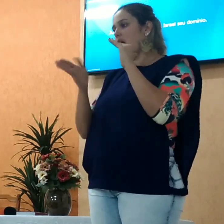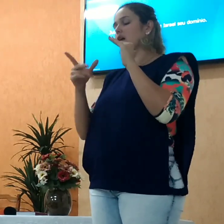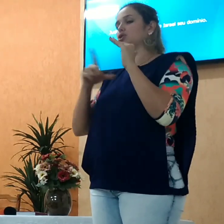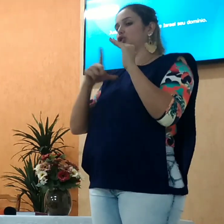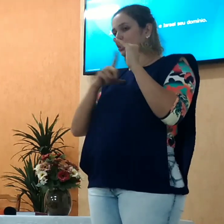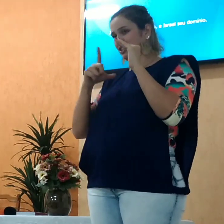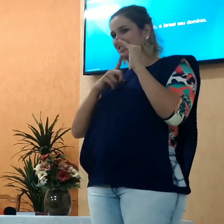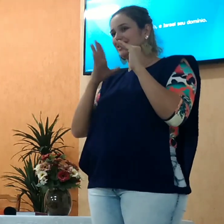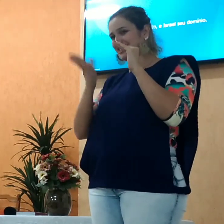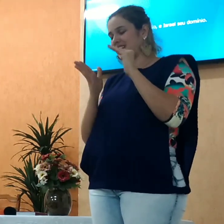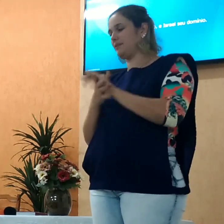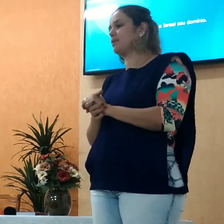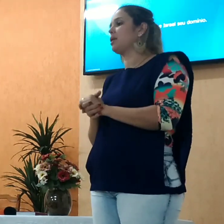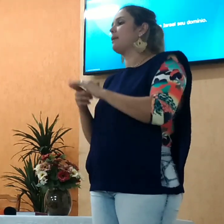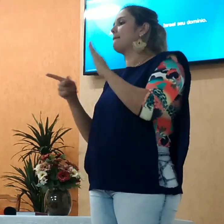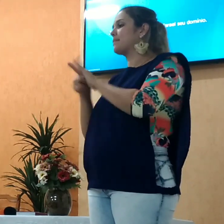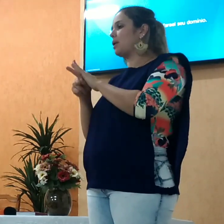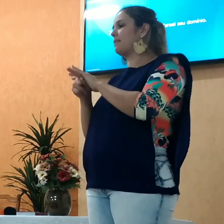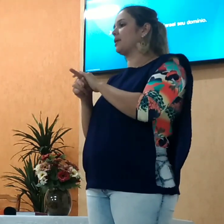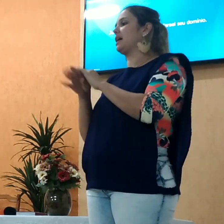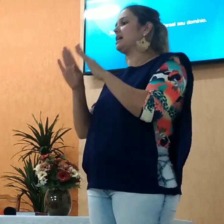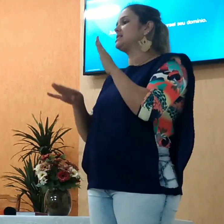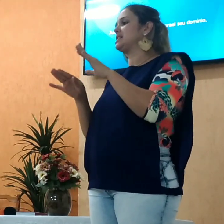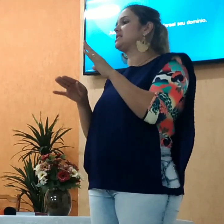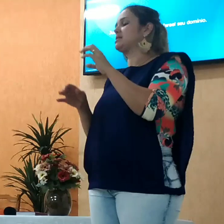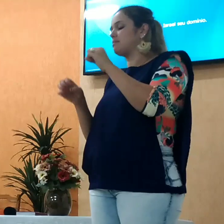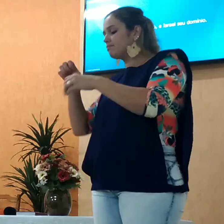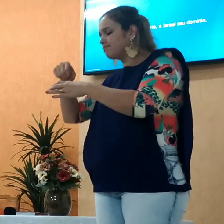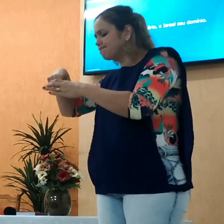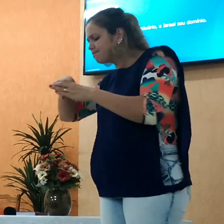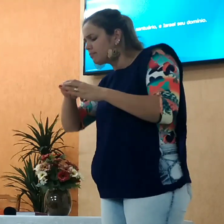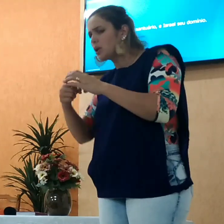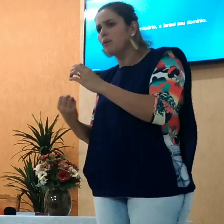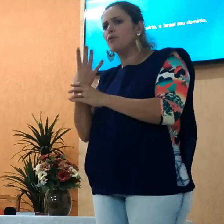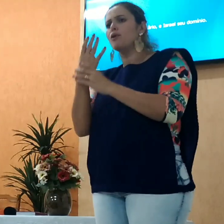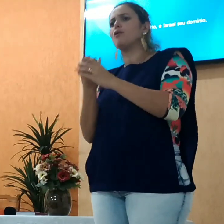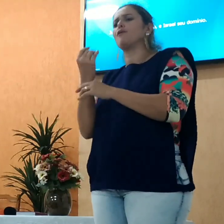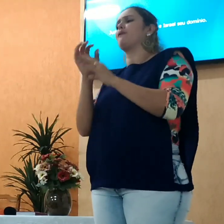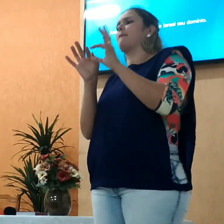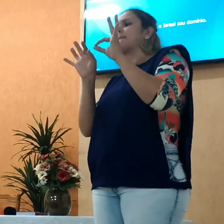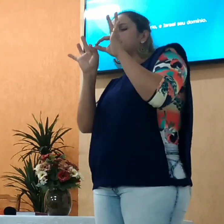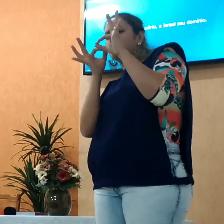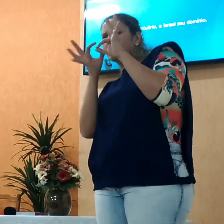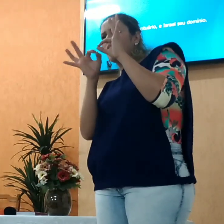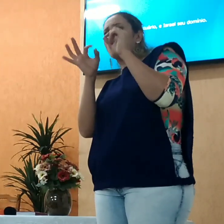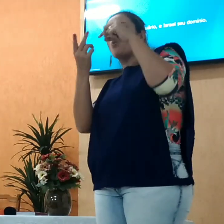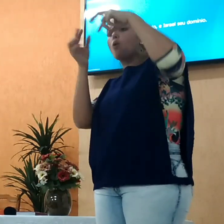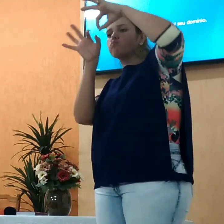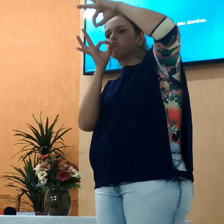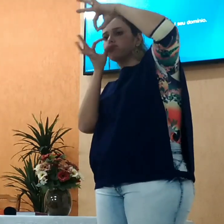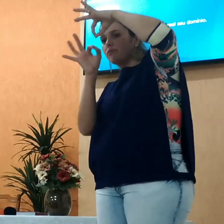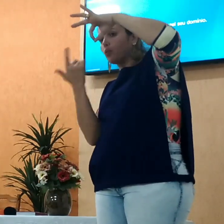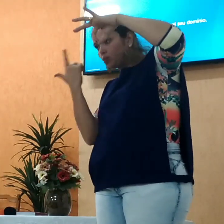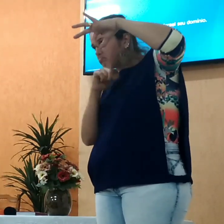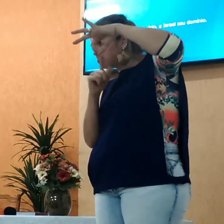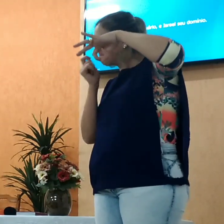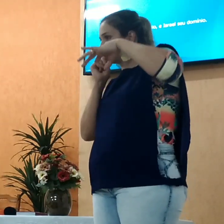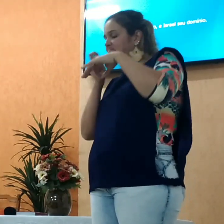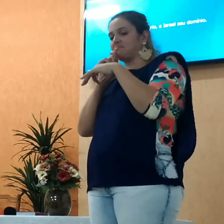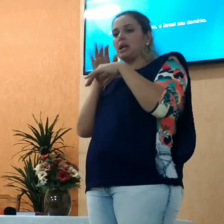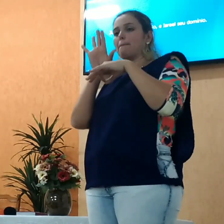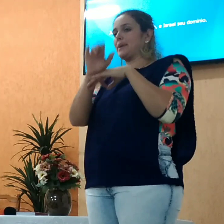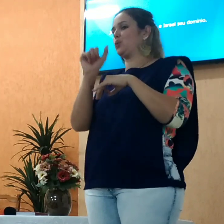eles tomaram posse da vinha que eles não plantaram, eles tomaram posse de rebanho que tinha ali, e toda a possessão